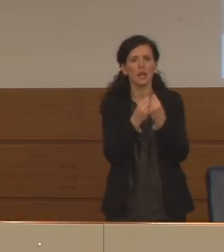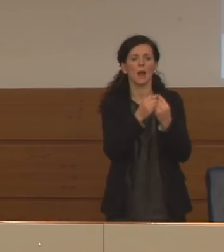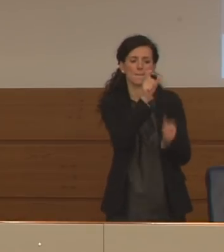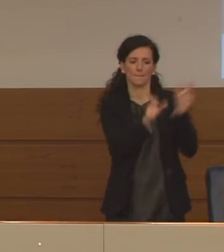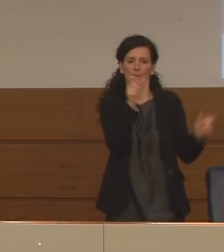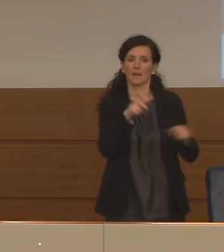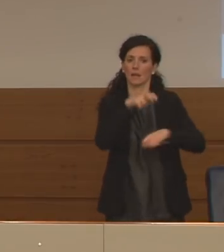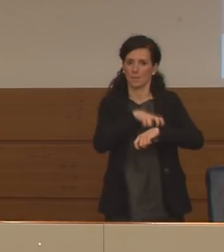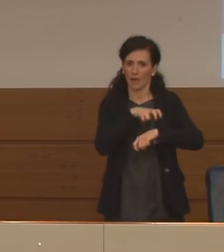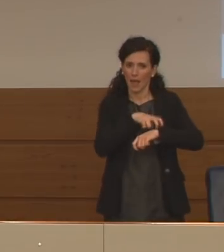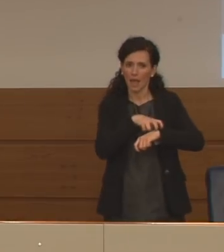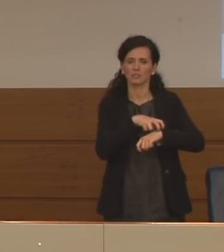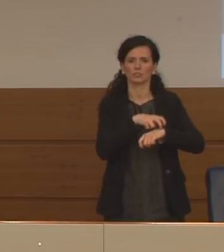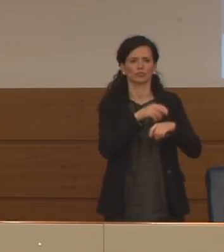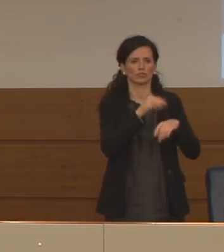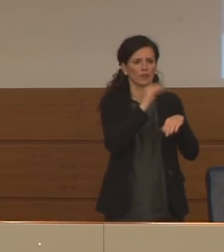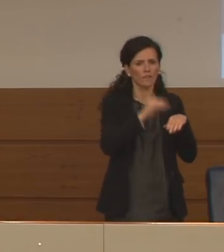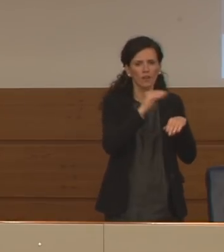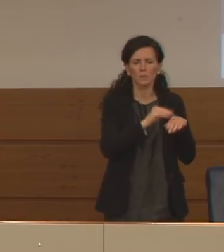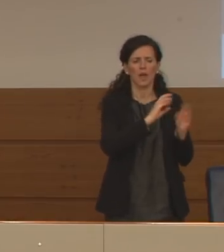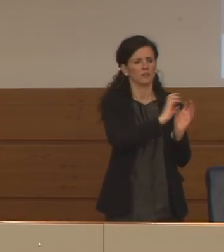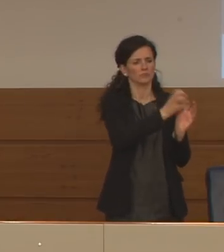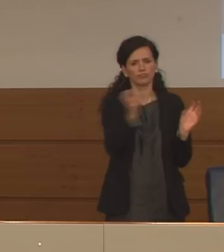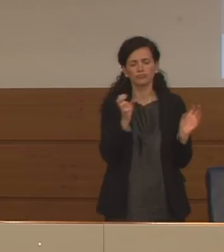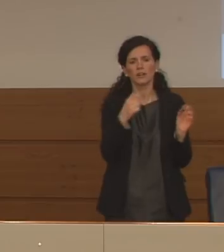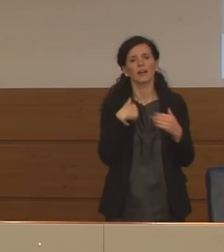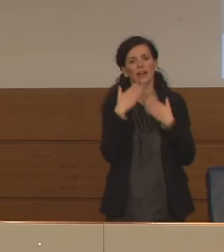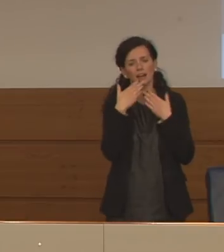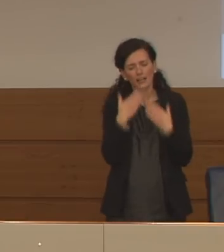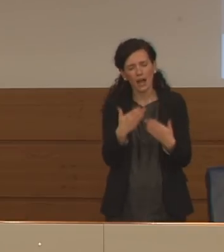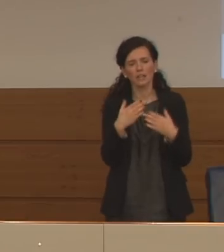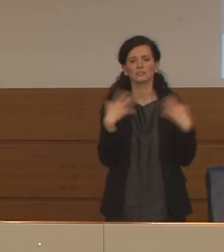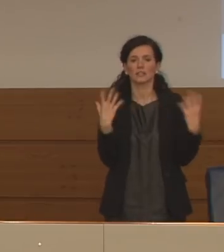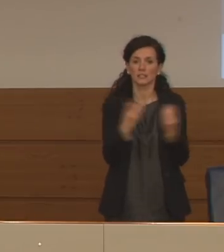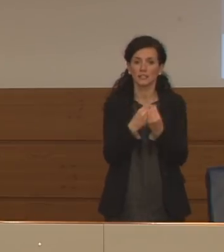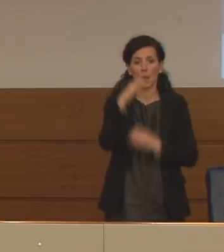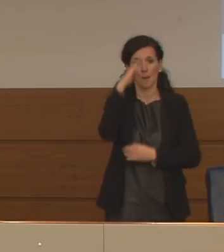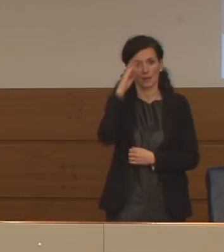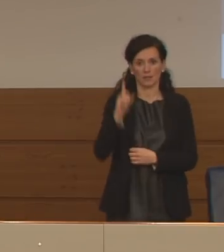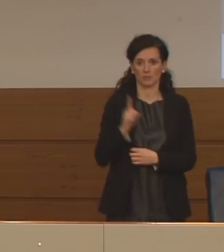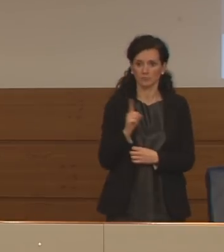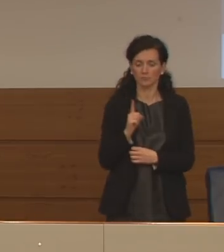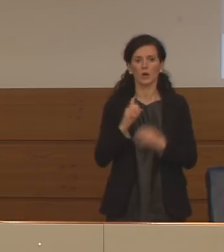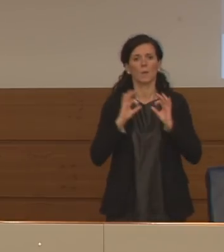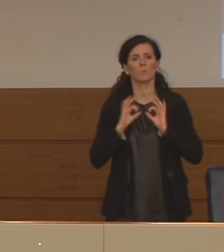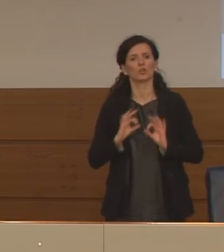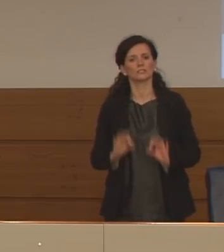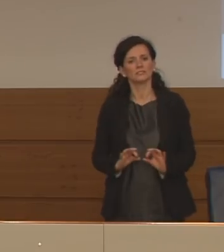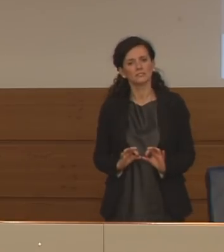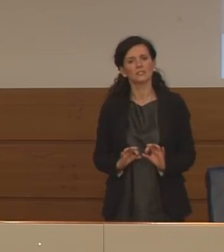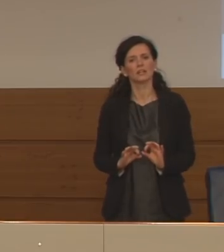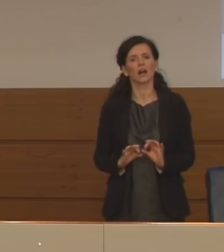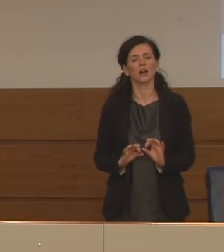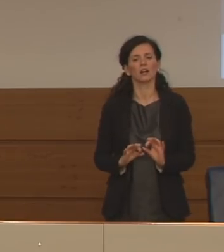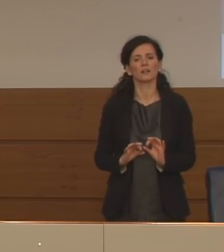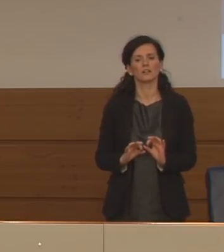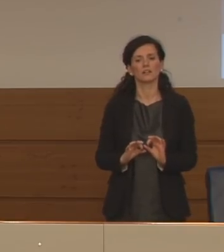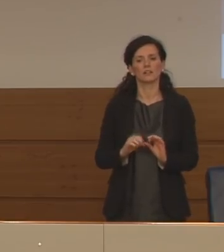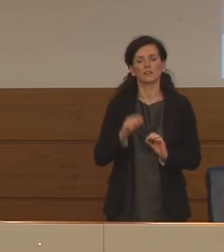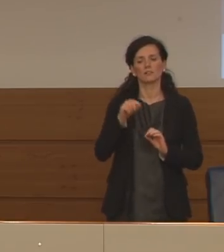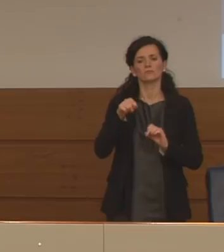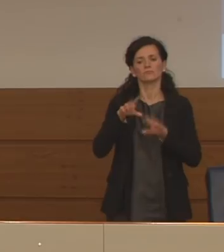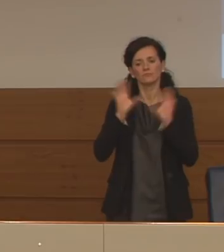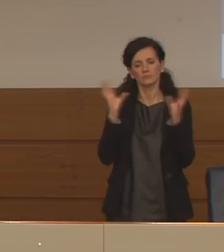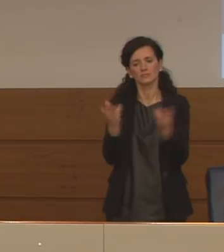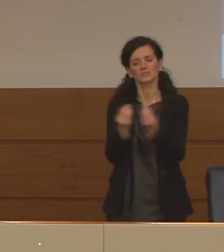che ringrazio insieme con il personale delle forze dell'ordine delle forze di polizia delle forze armate